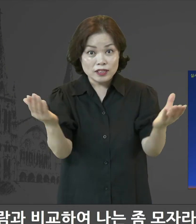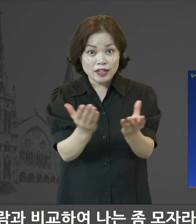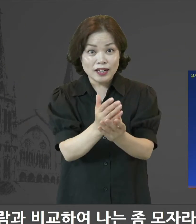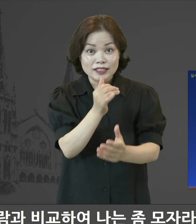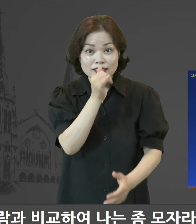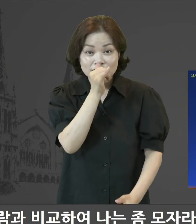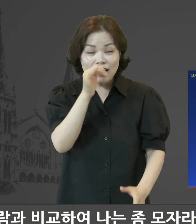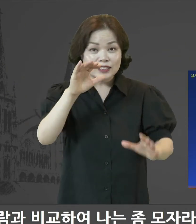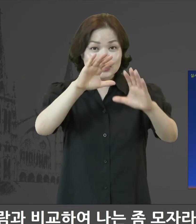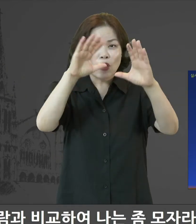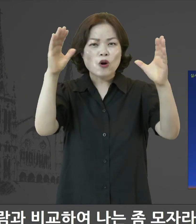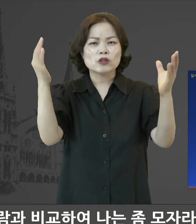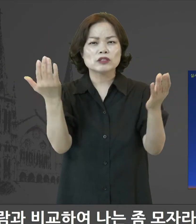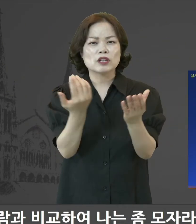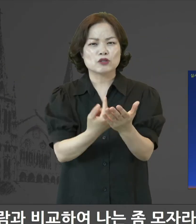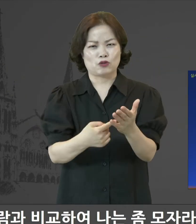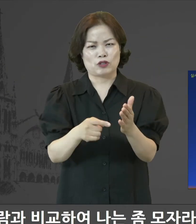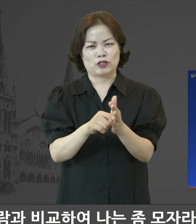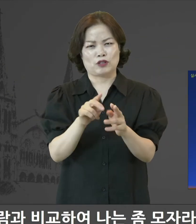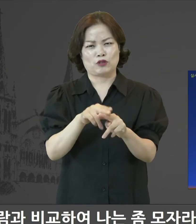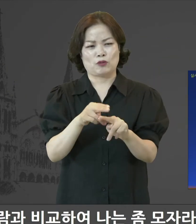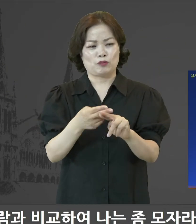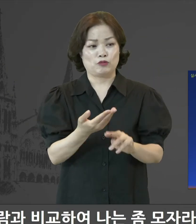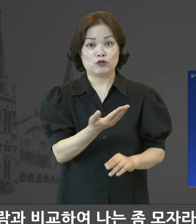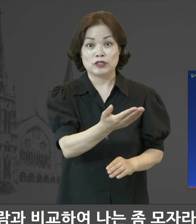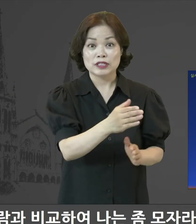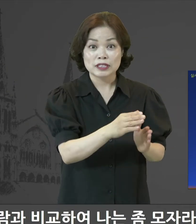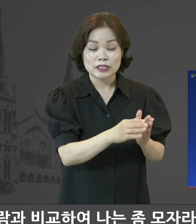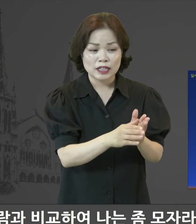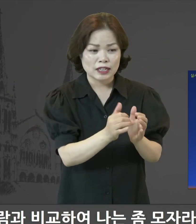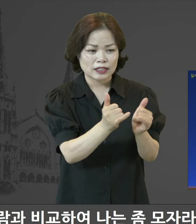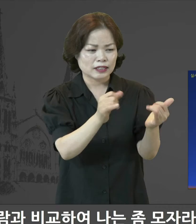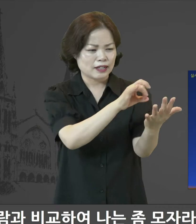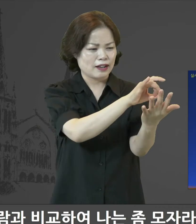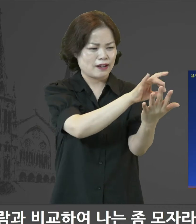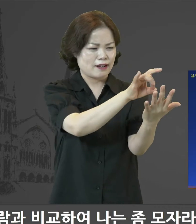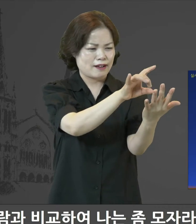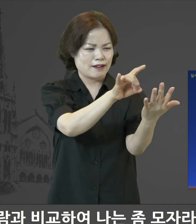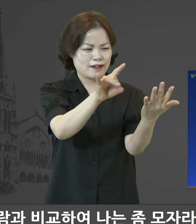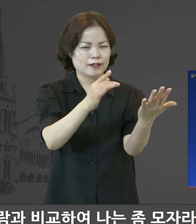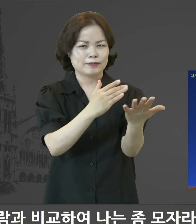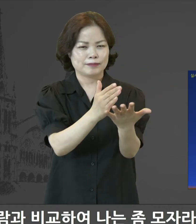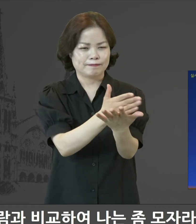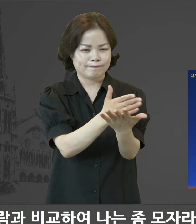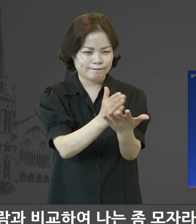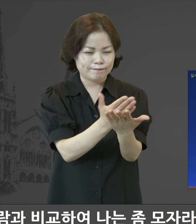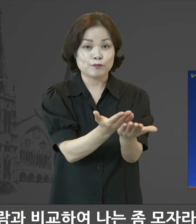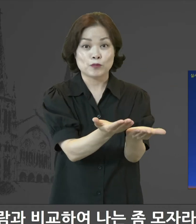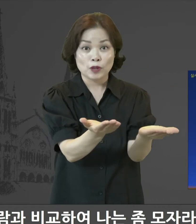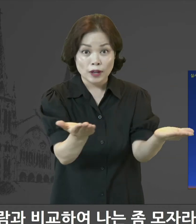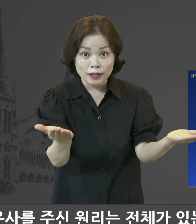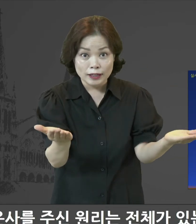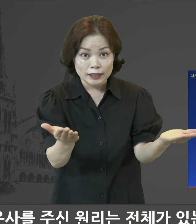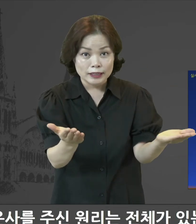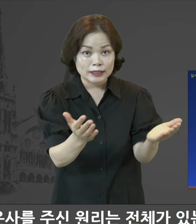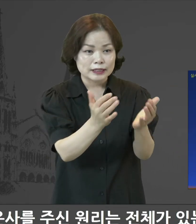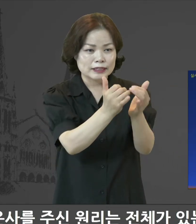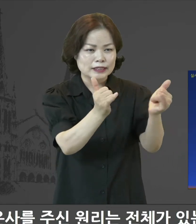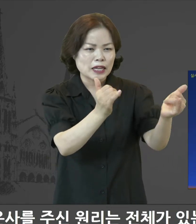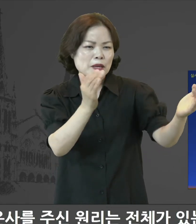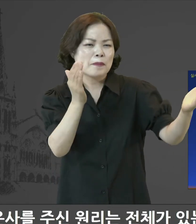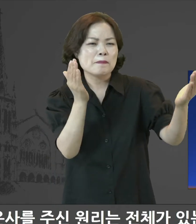이 전체를 위해서 선물을 주실 때 사람별로 다 나눈 거예요. 나눠서 그 사람에게